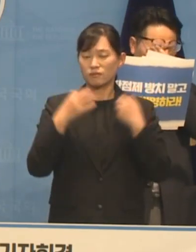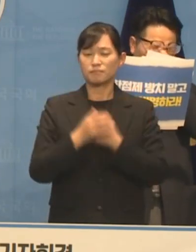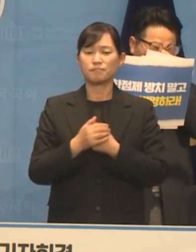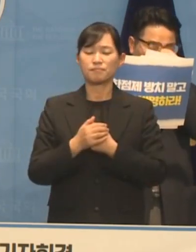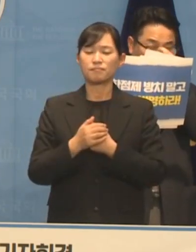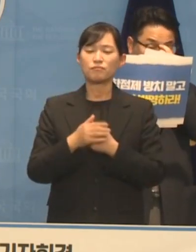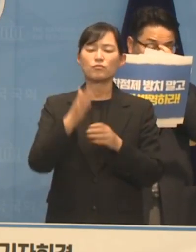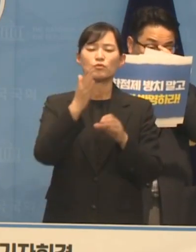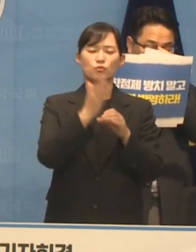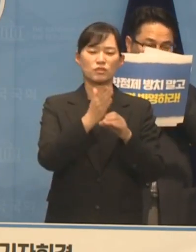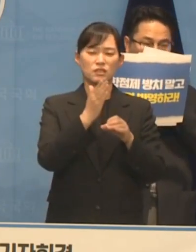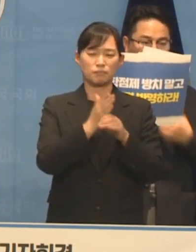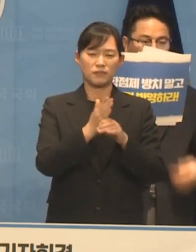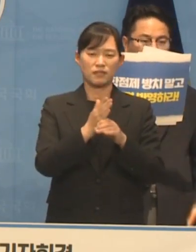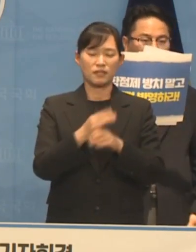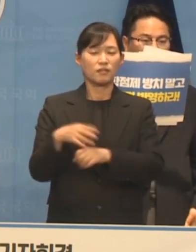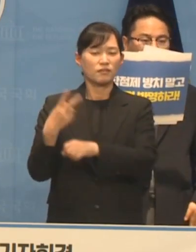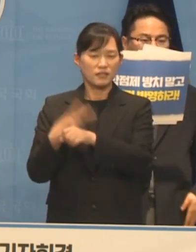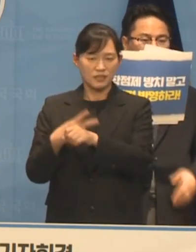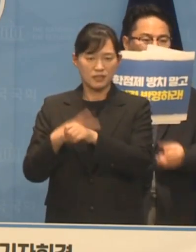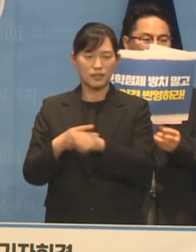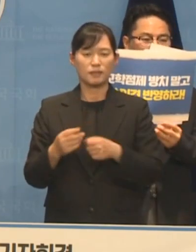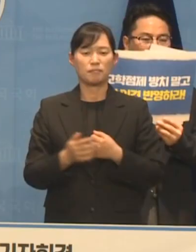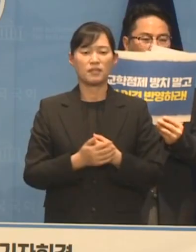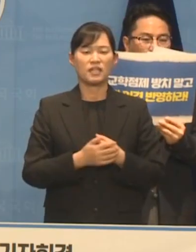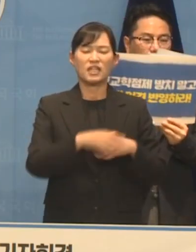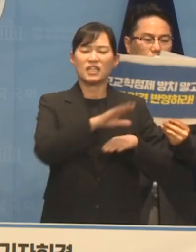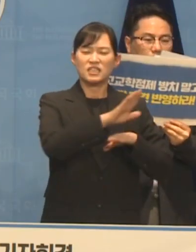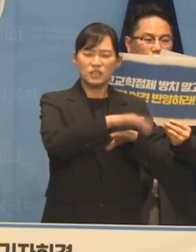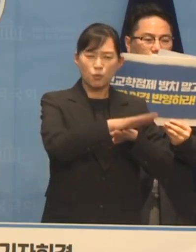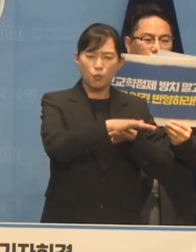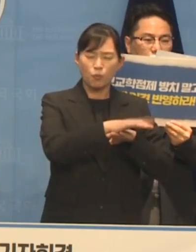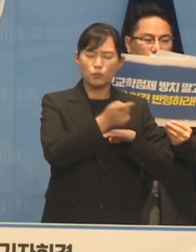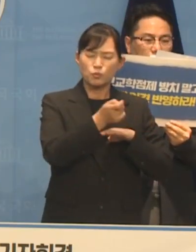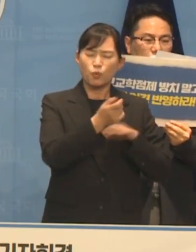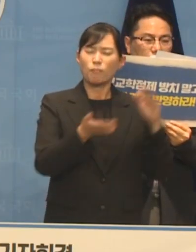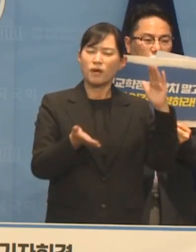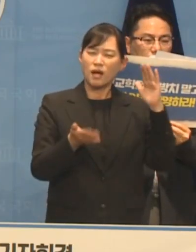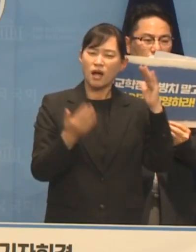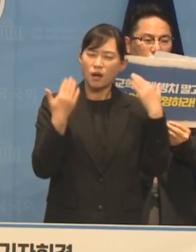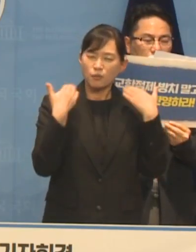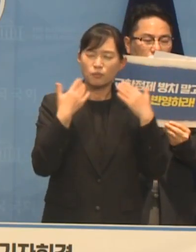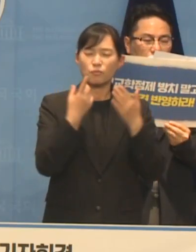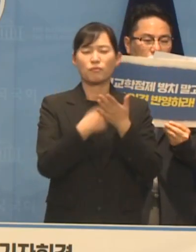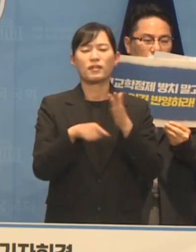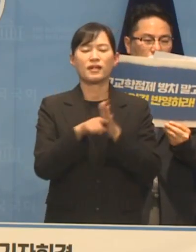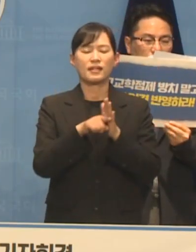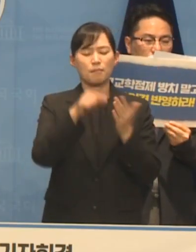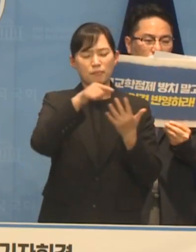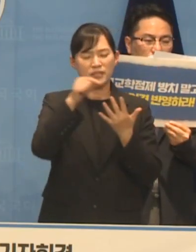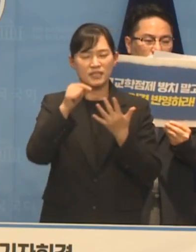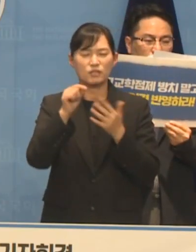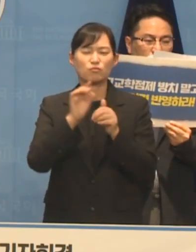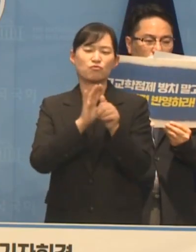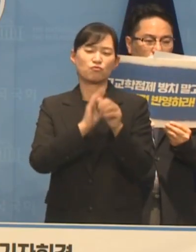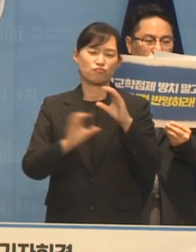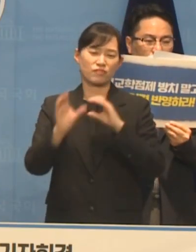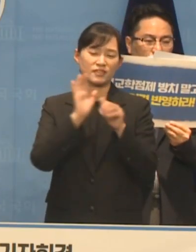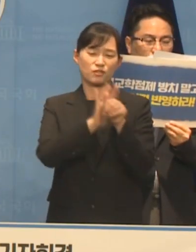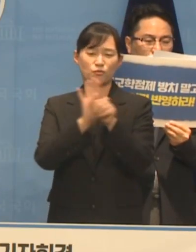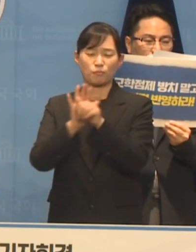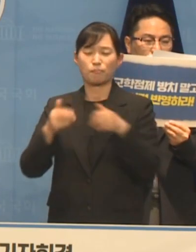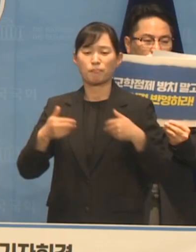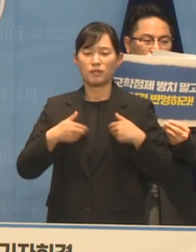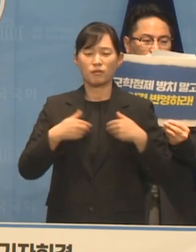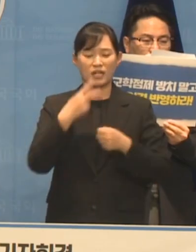교육지원청 중심의 순회 강사제, 농사노촌 소규모 학교를 위한 핀셋형 추가 지원이 필요합니다. 아울러 2,